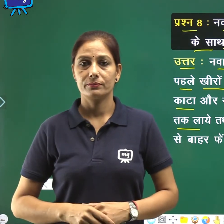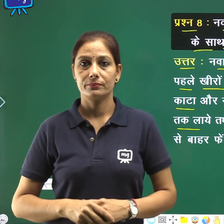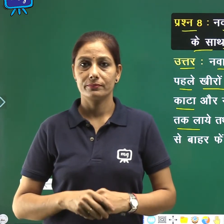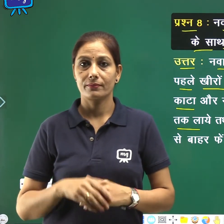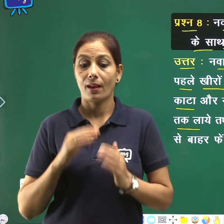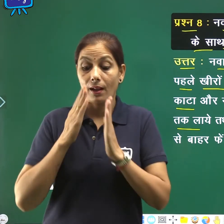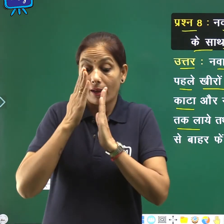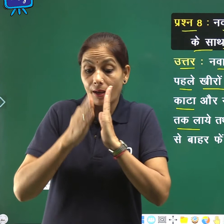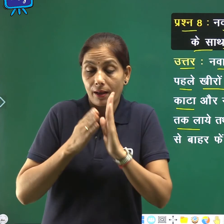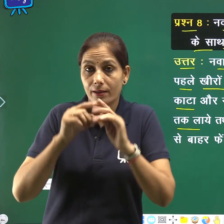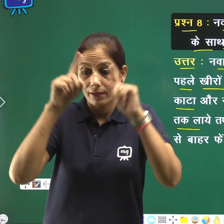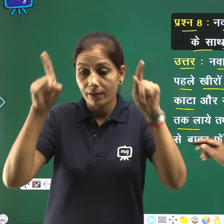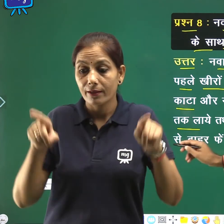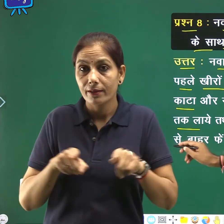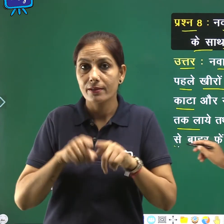खिड़की से